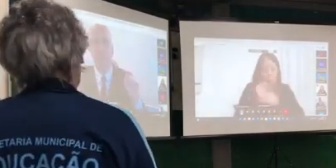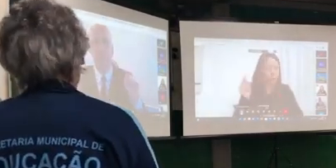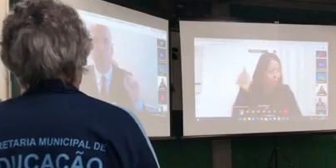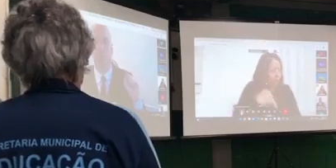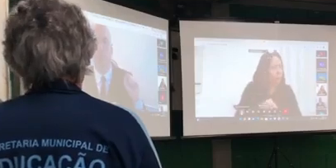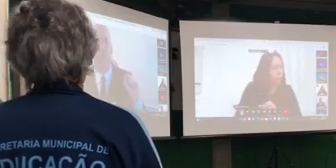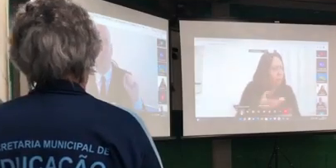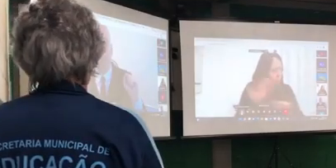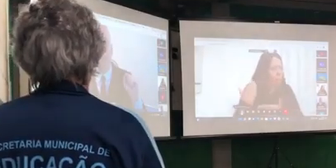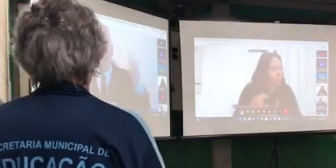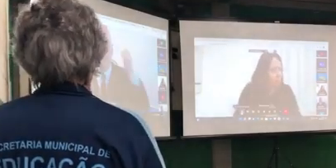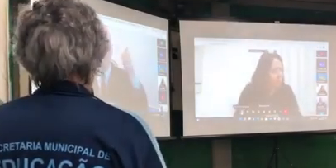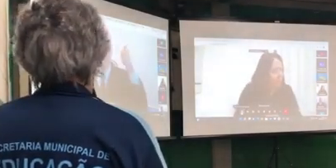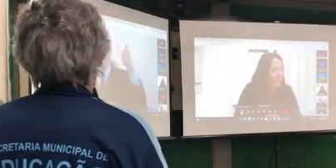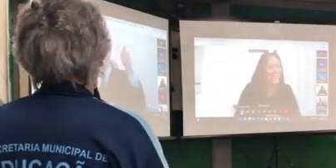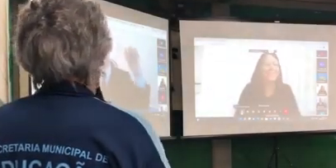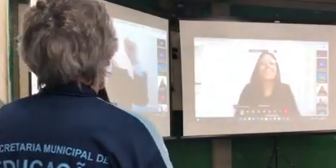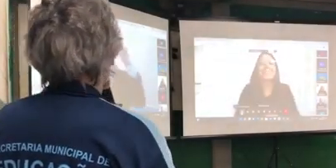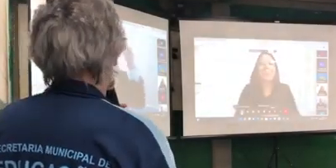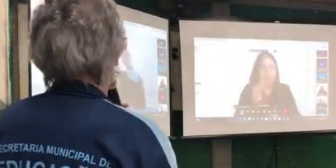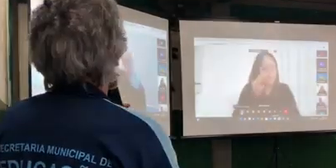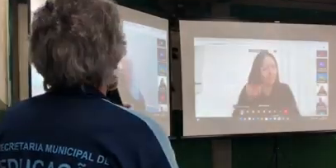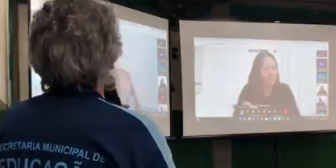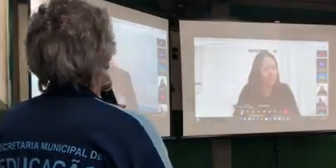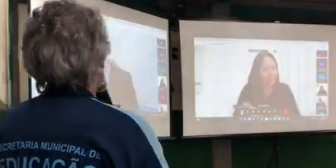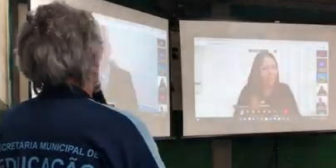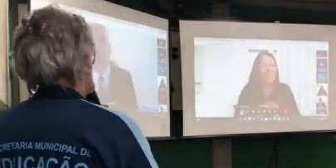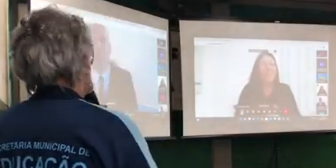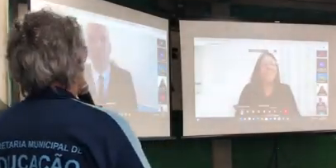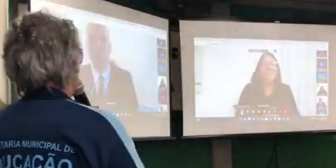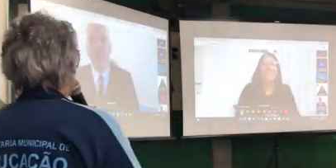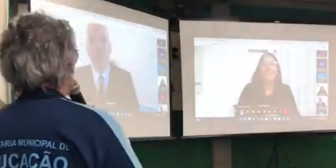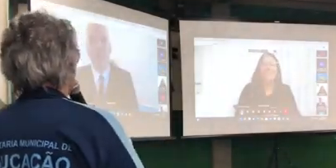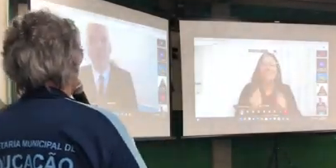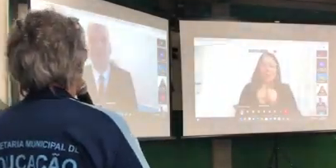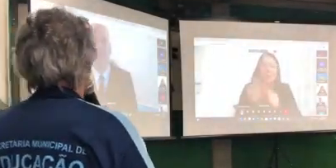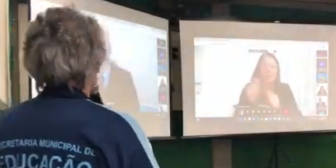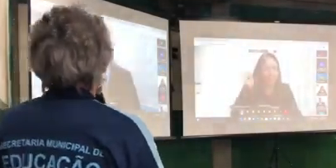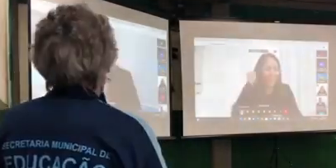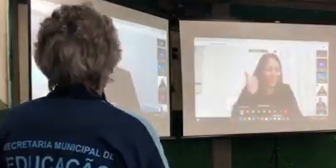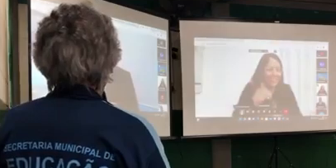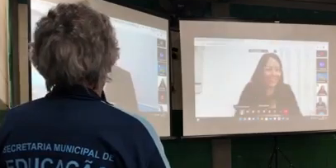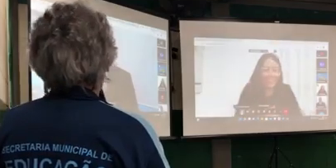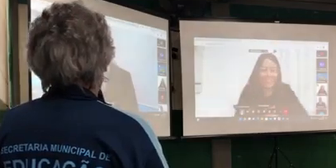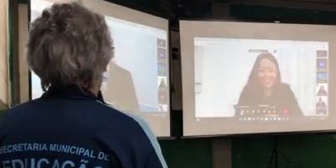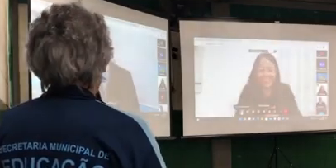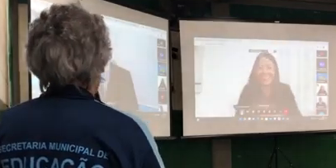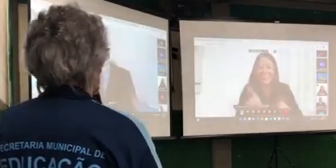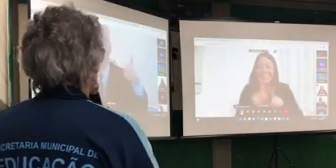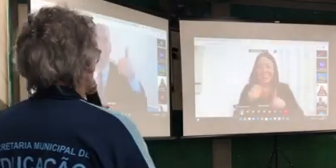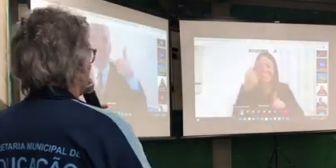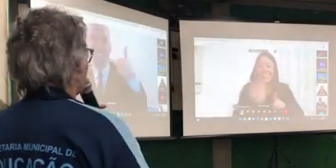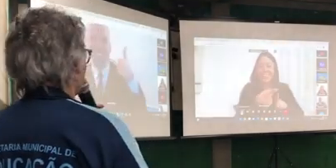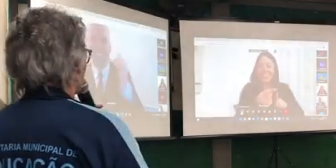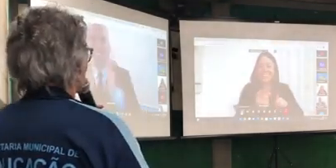aqui presencialmente, né? Porque, se Deus quiser, dessa vez não deu, mas na próxima, se Deus quiser, queremos o senhor aqui.